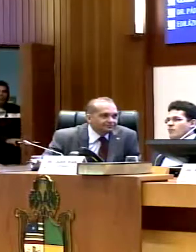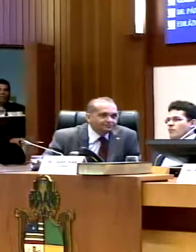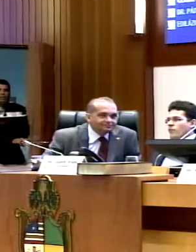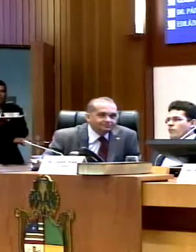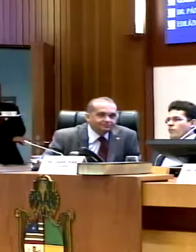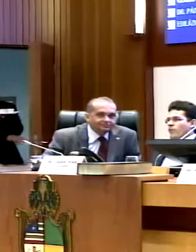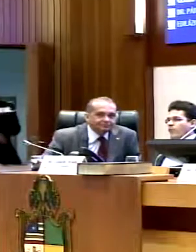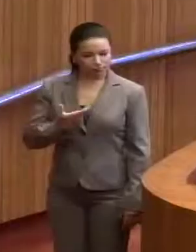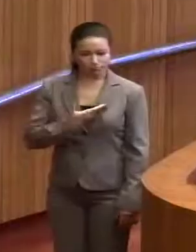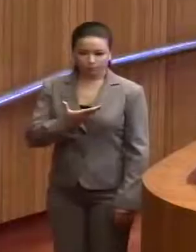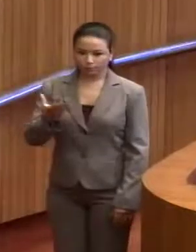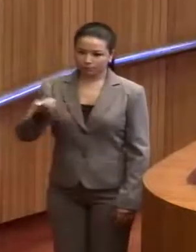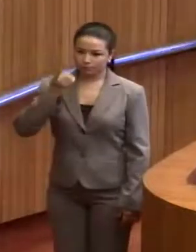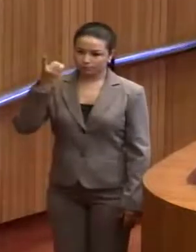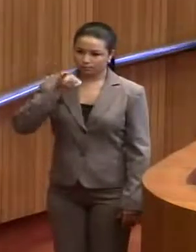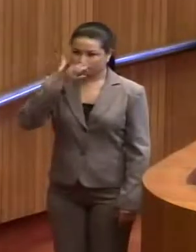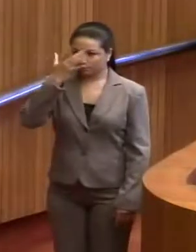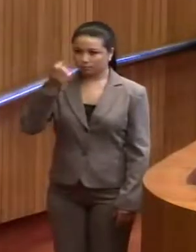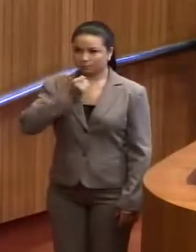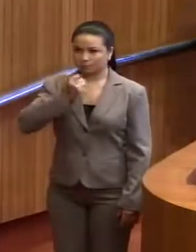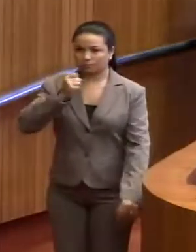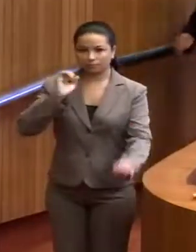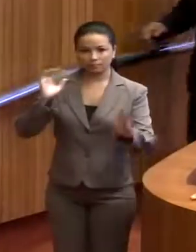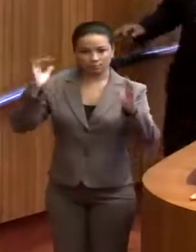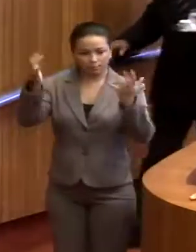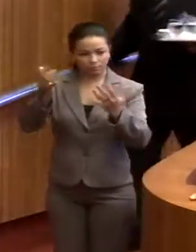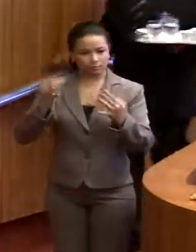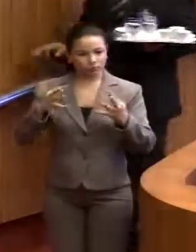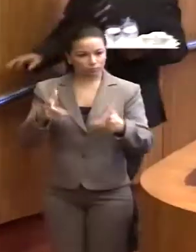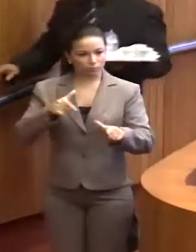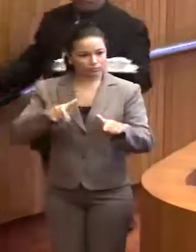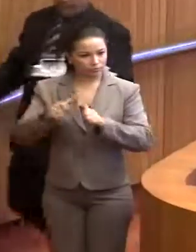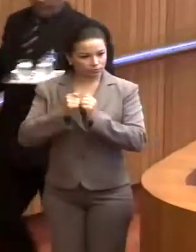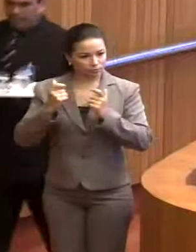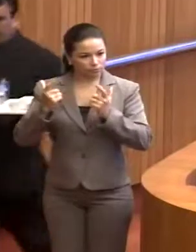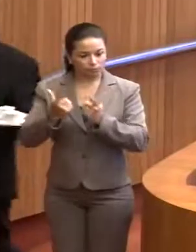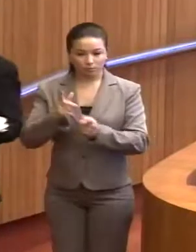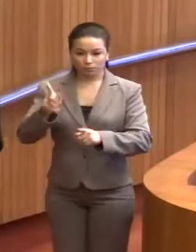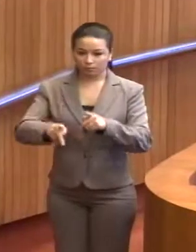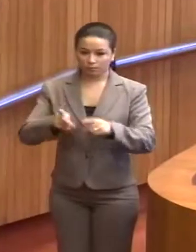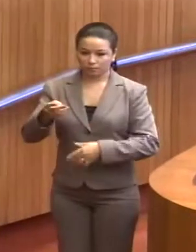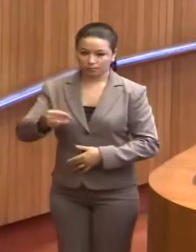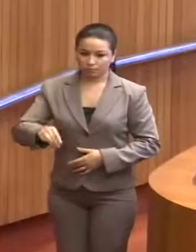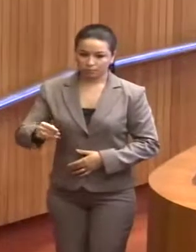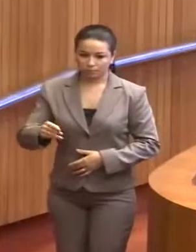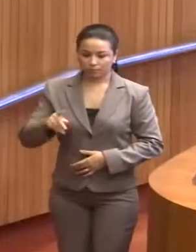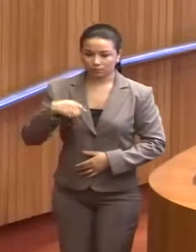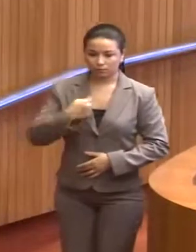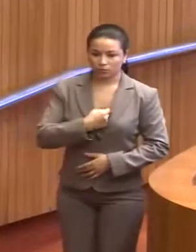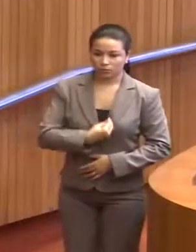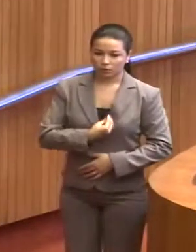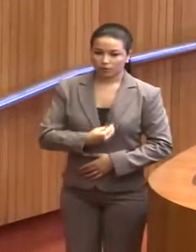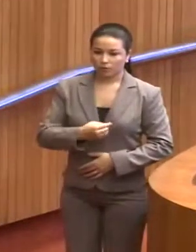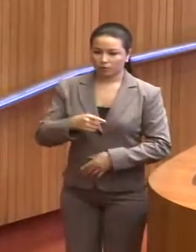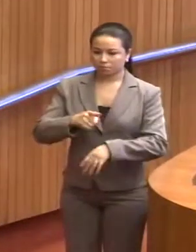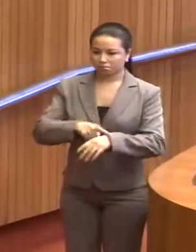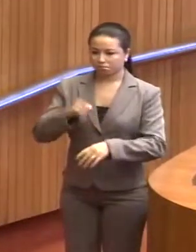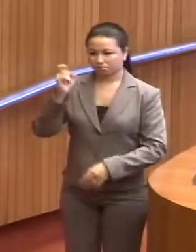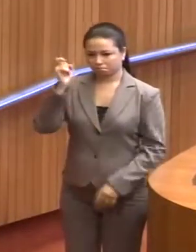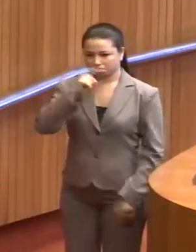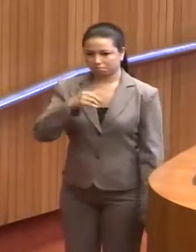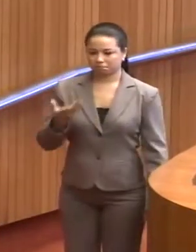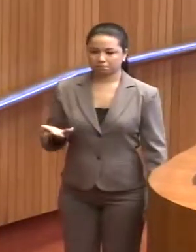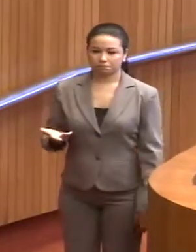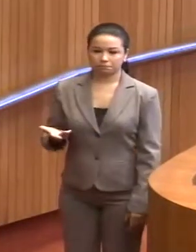Senhor presidente, colegas parlamentares, imprensa, galeria, servidores, povo do Maranhão, nós vivemos tempos difíceis,